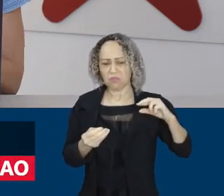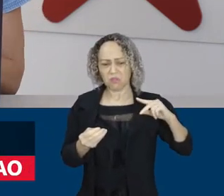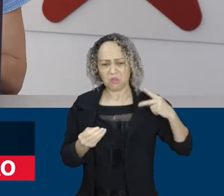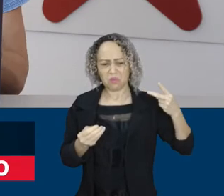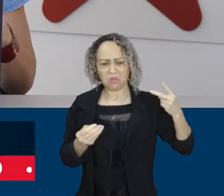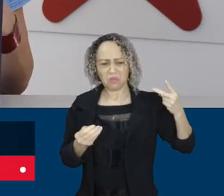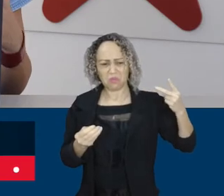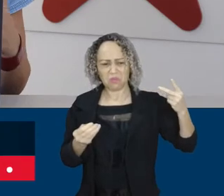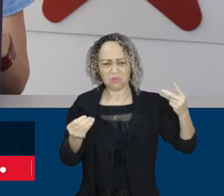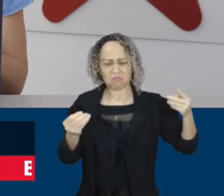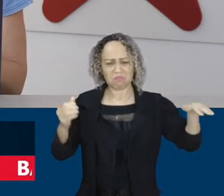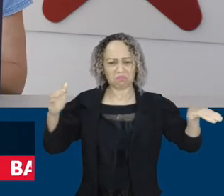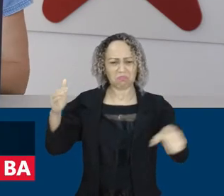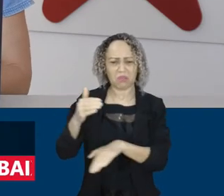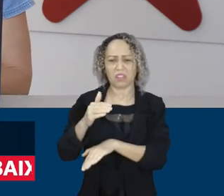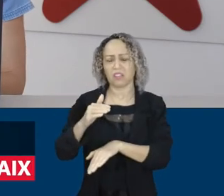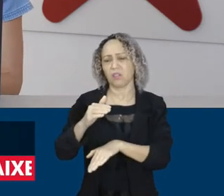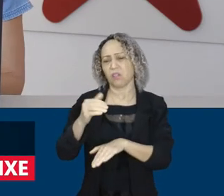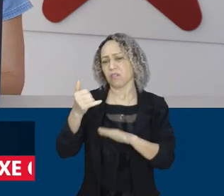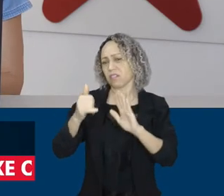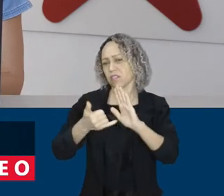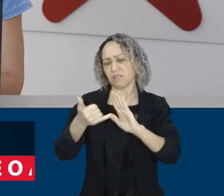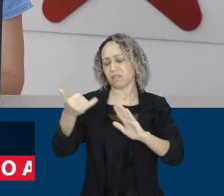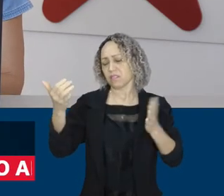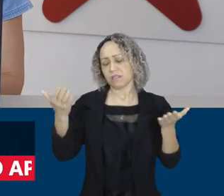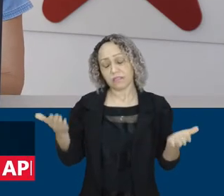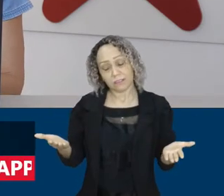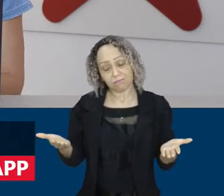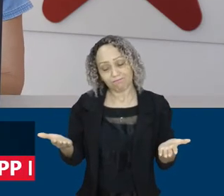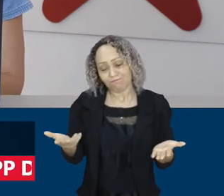e não vai resolvendo muito a situação, né?